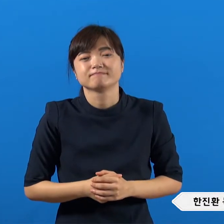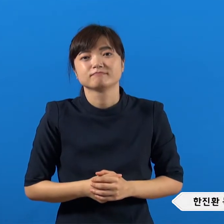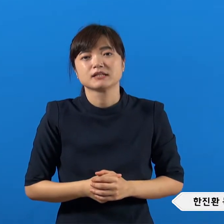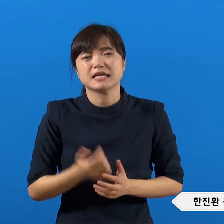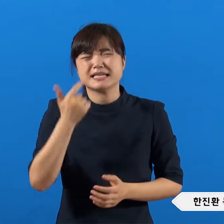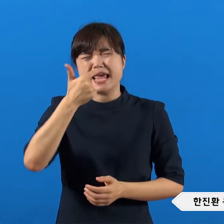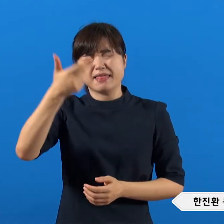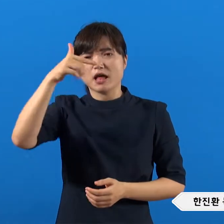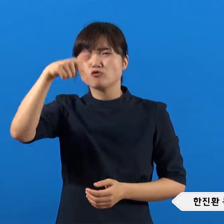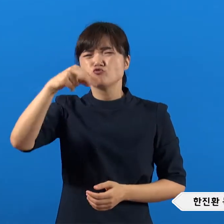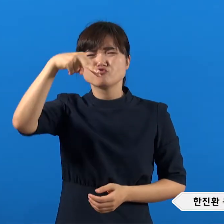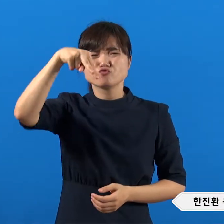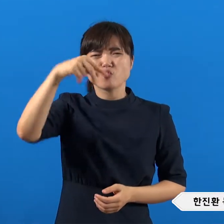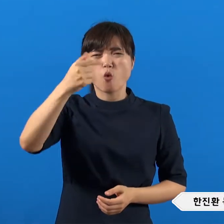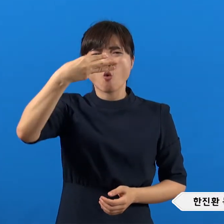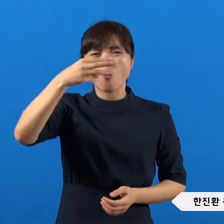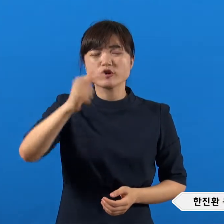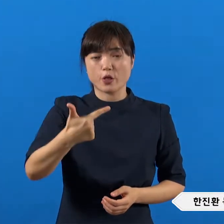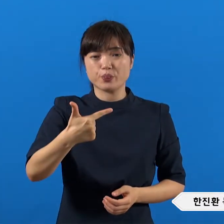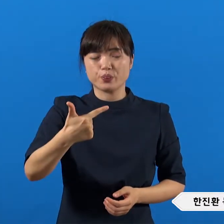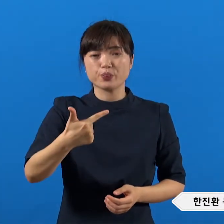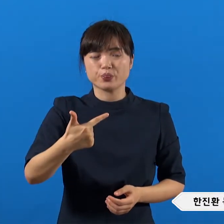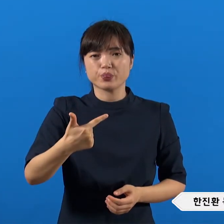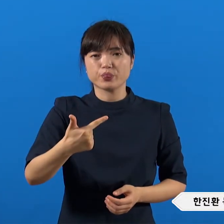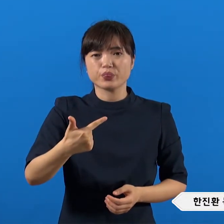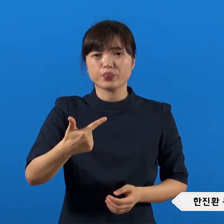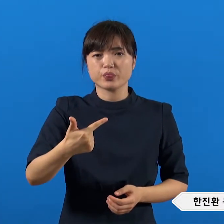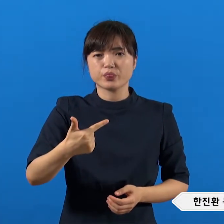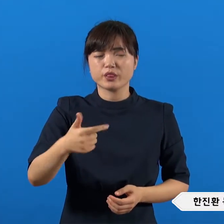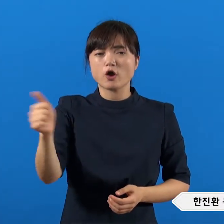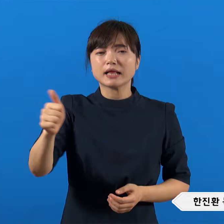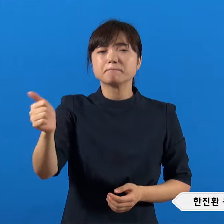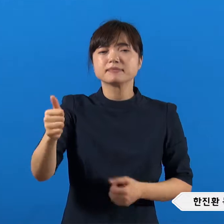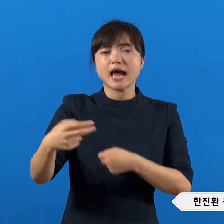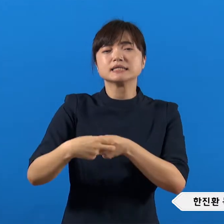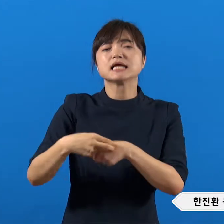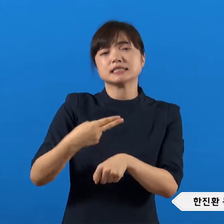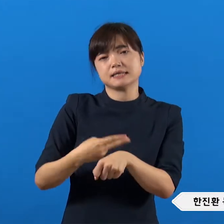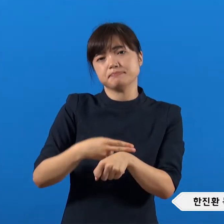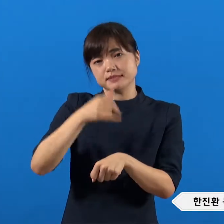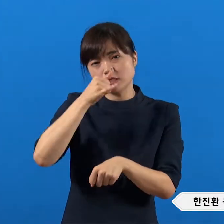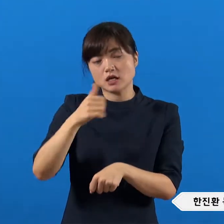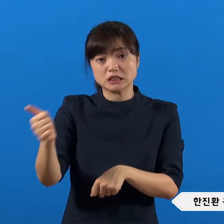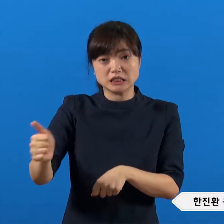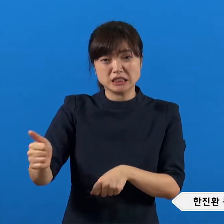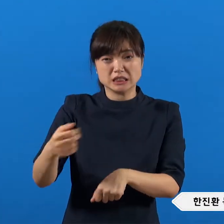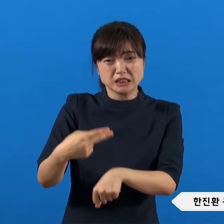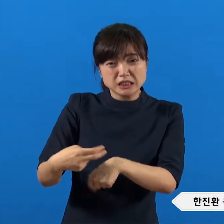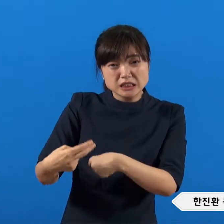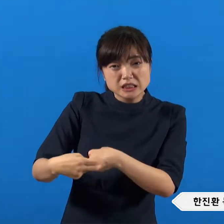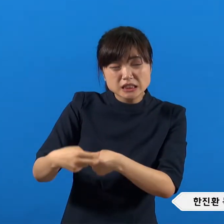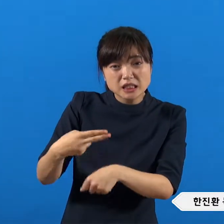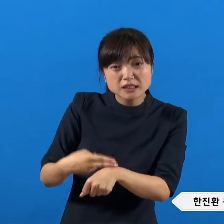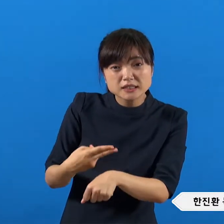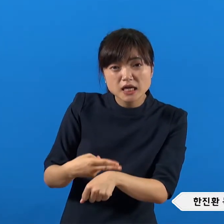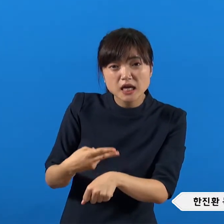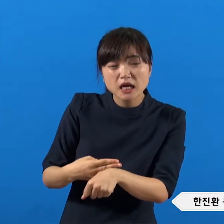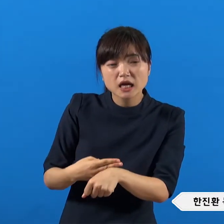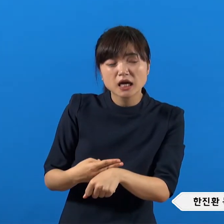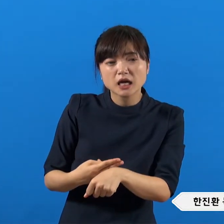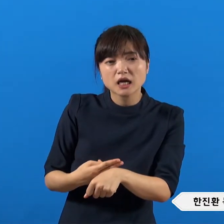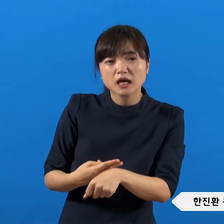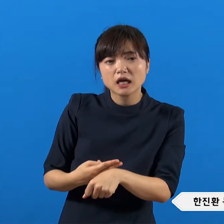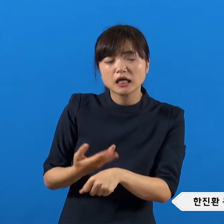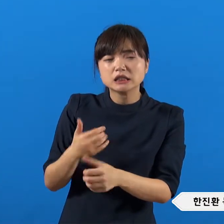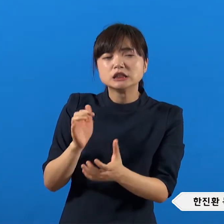구소련 시절에 보리스 코른펠드라고 하는 의사가 있었습니다. 이 코른펠드 의사가